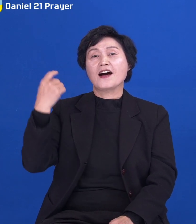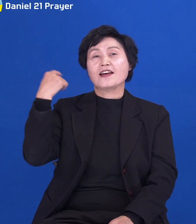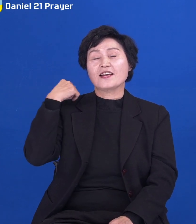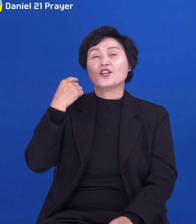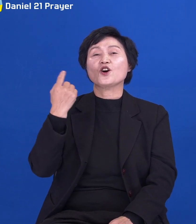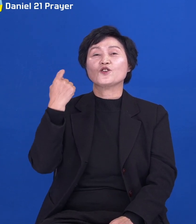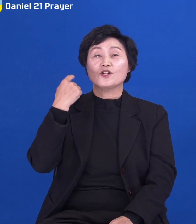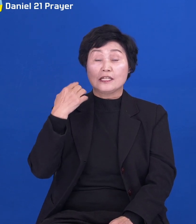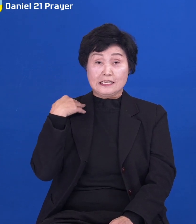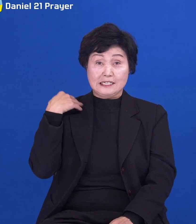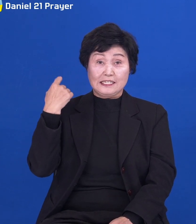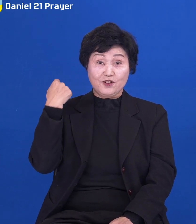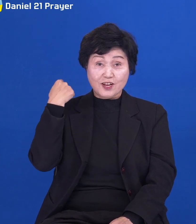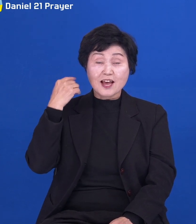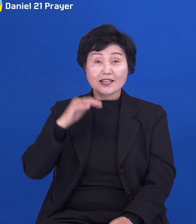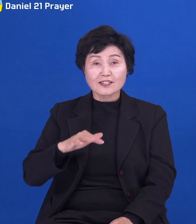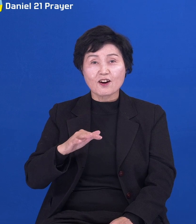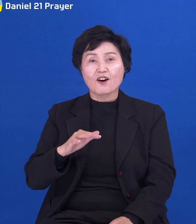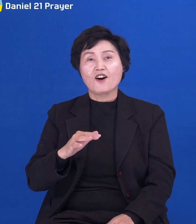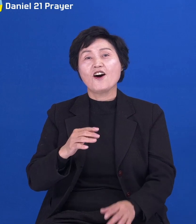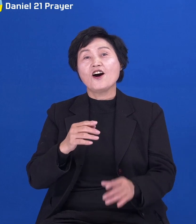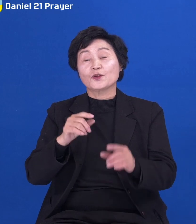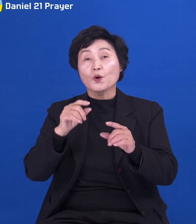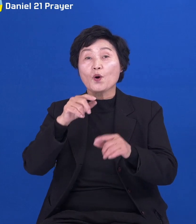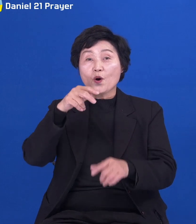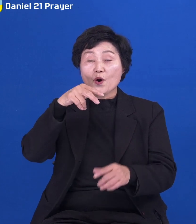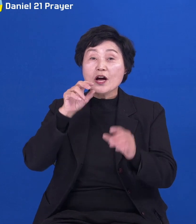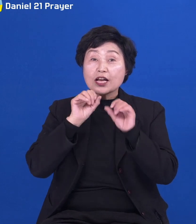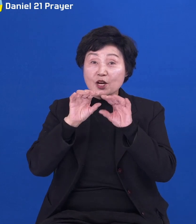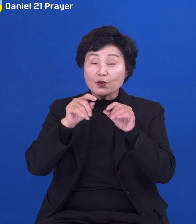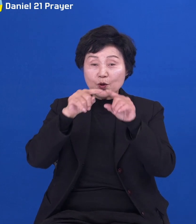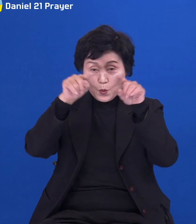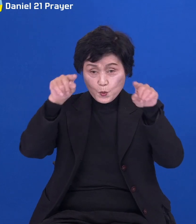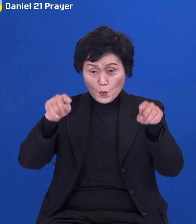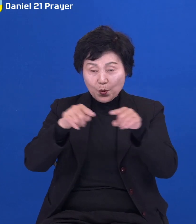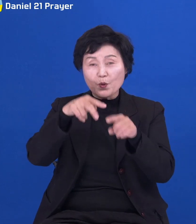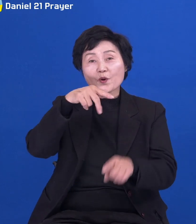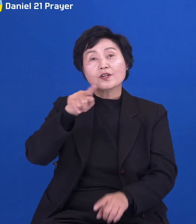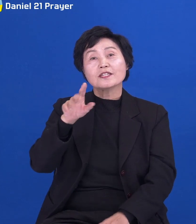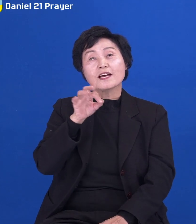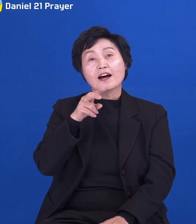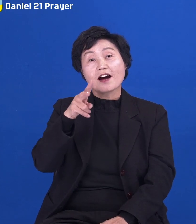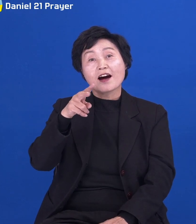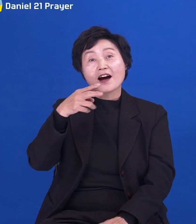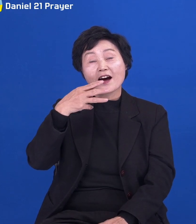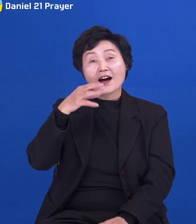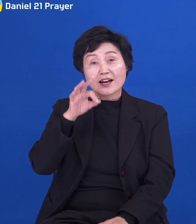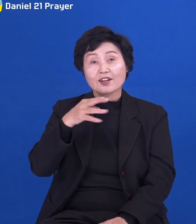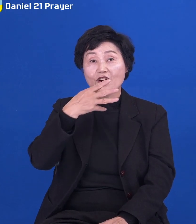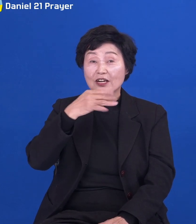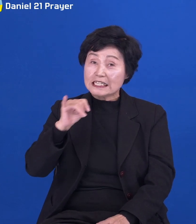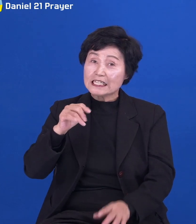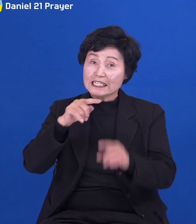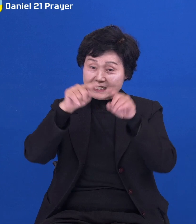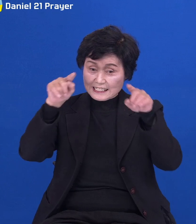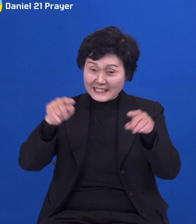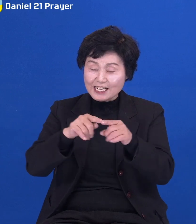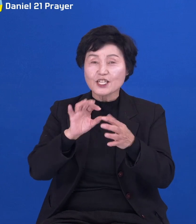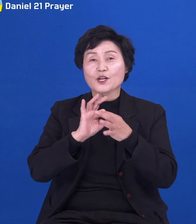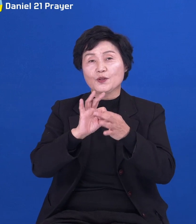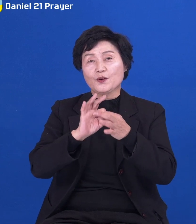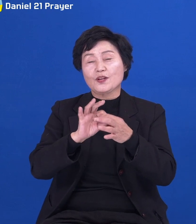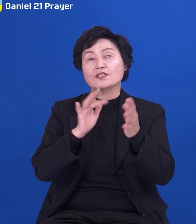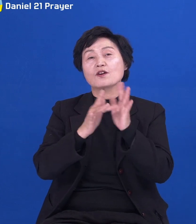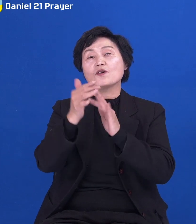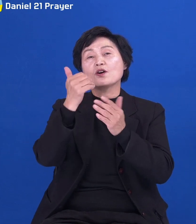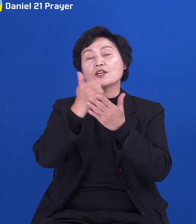배우게 됐어요. 사역일을 통해서 우리에게 복음을 전해 주었어요. 그리고 수많은 책들을 저희한테 올려주는데요,